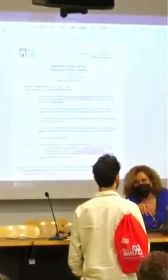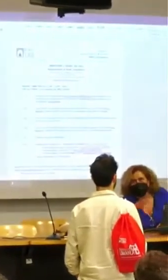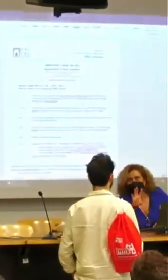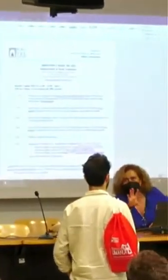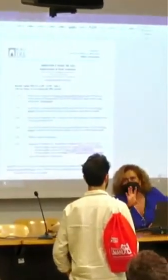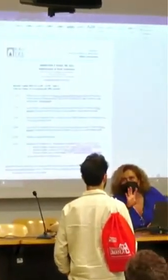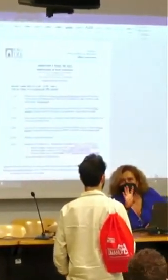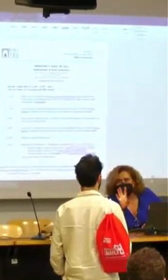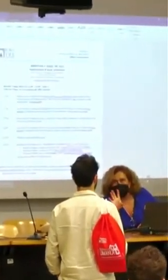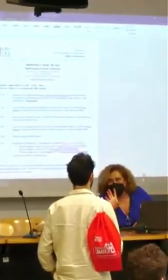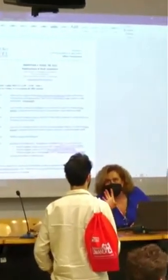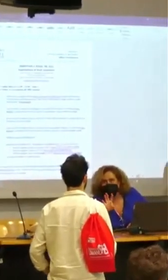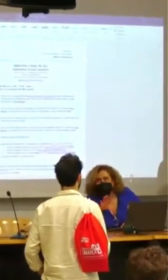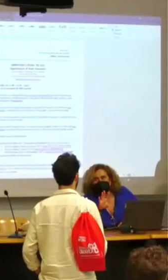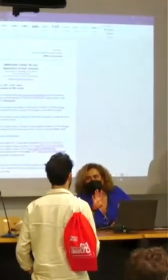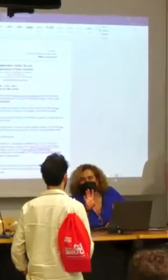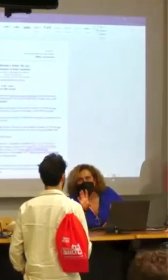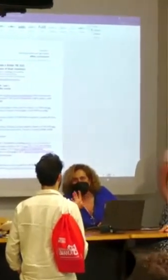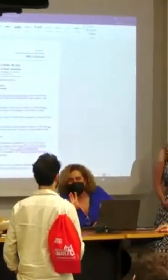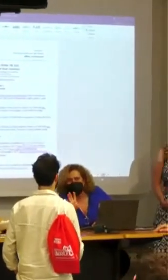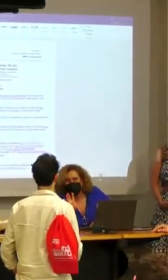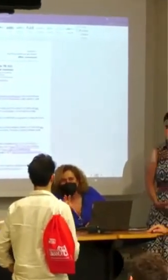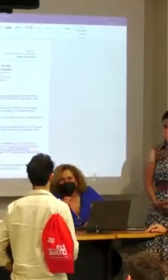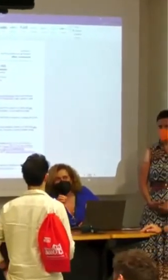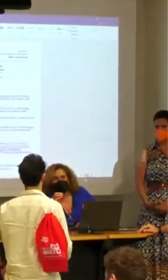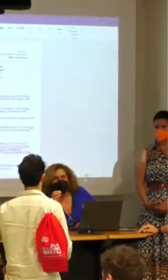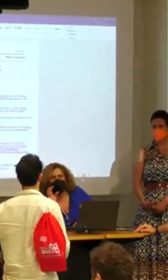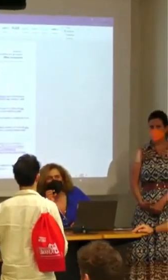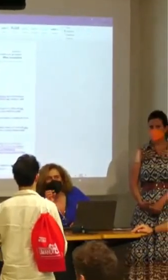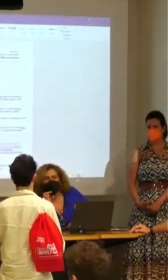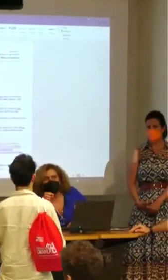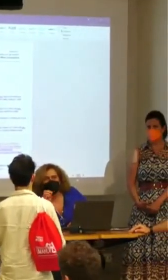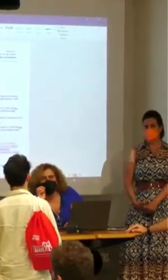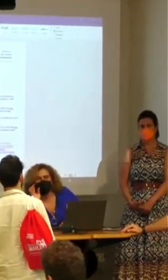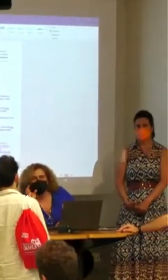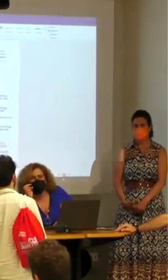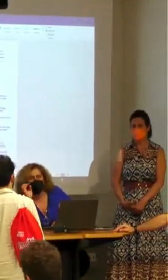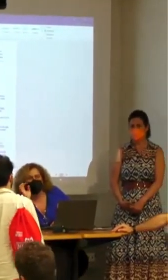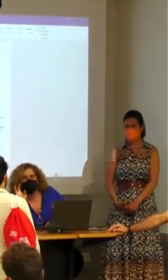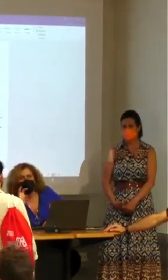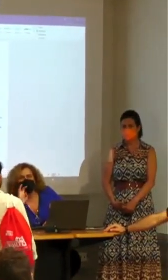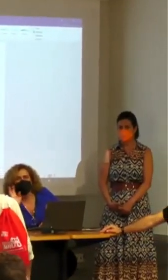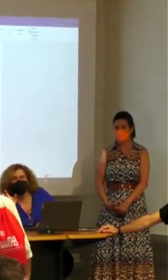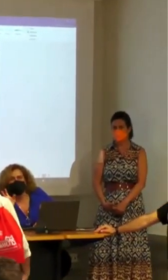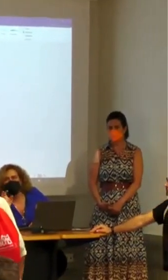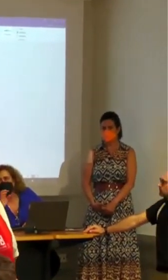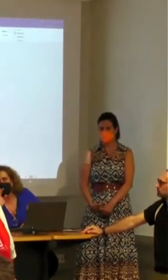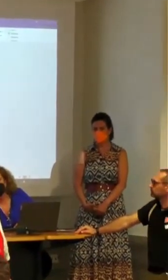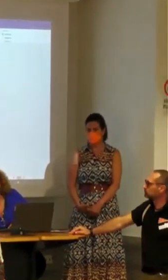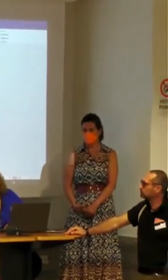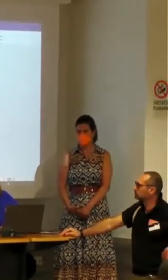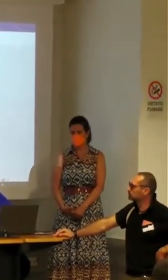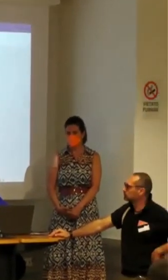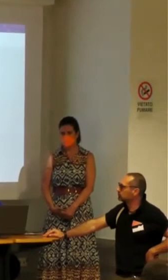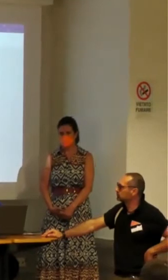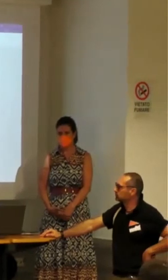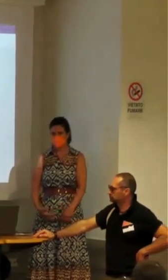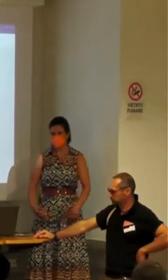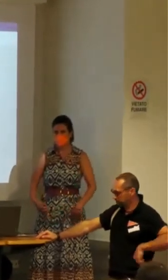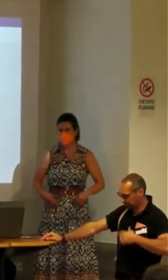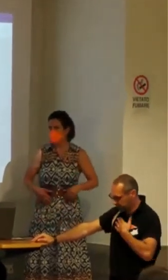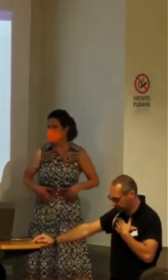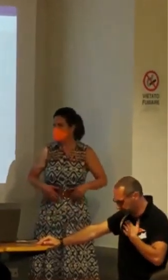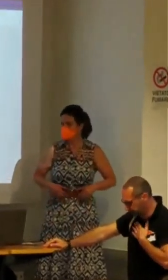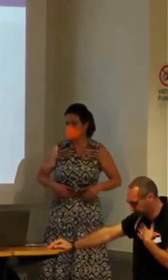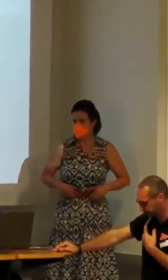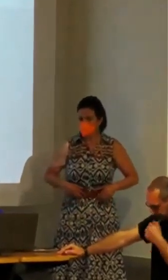una parte che si chiama didattica e lì trovate tutto, perché in realtà voi spesso andate sul sito di Roma 3 e ovvio che lì non trovate le